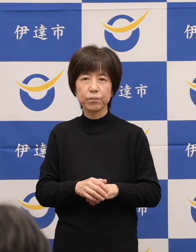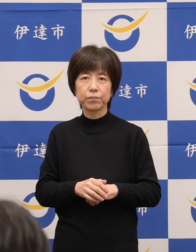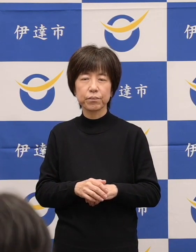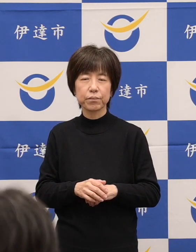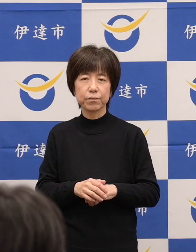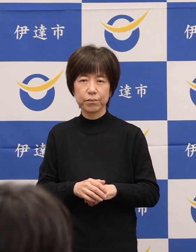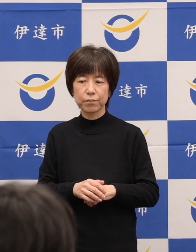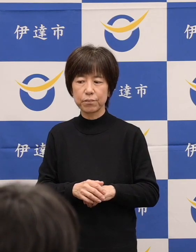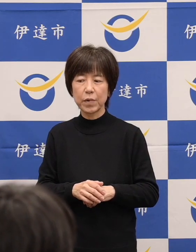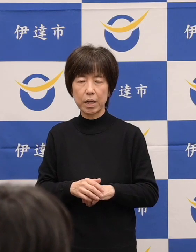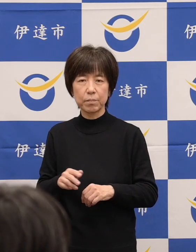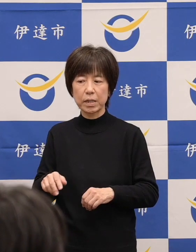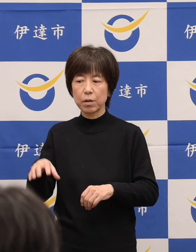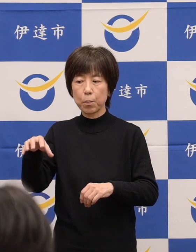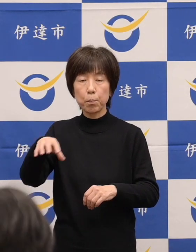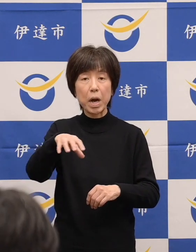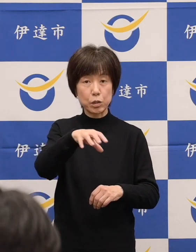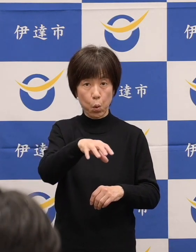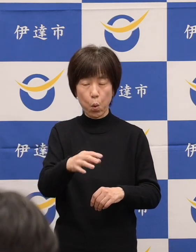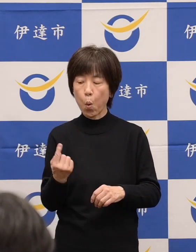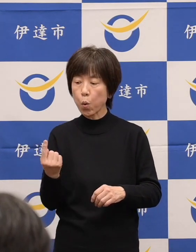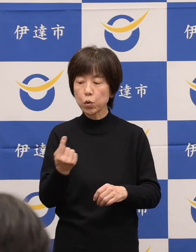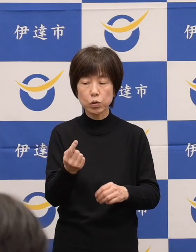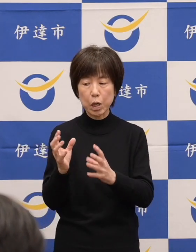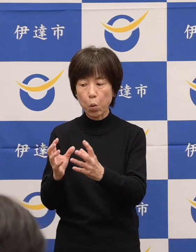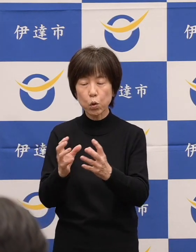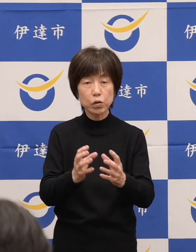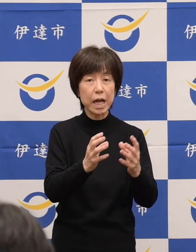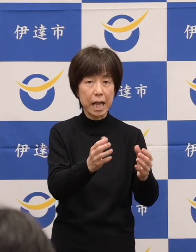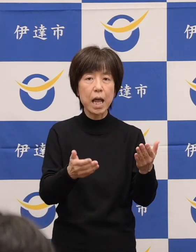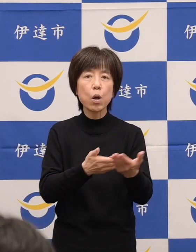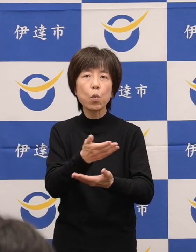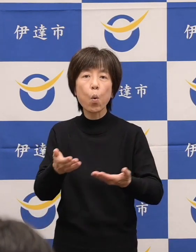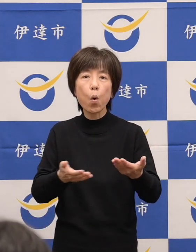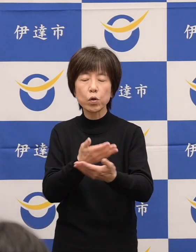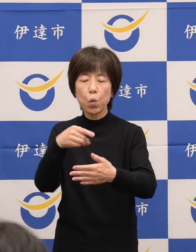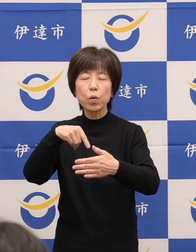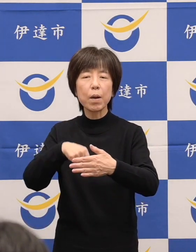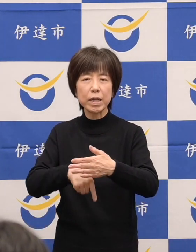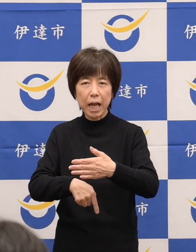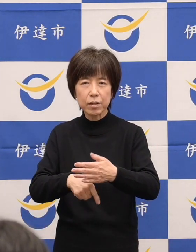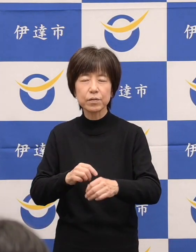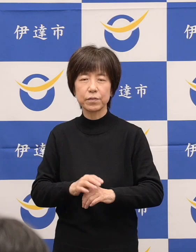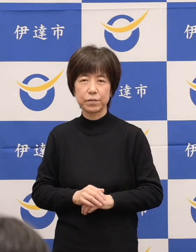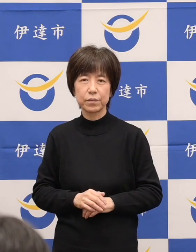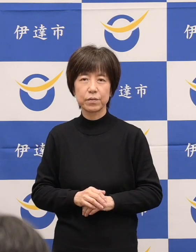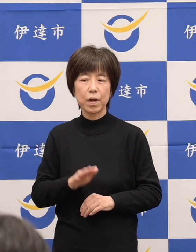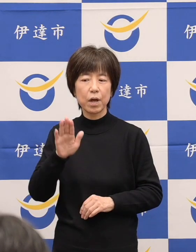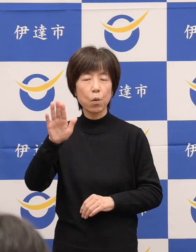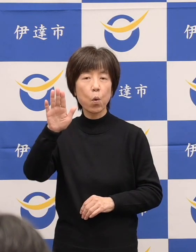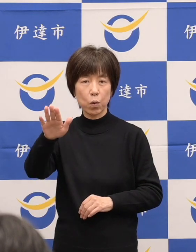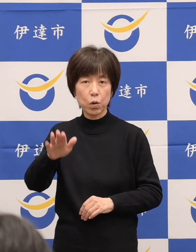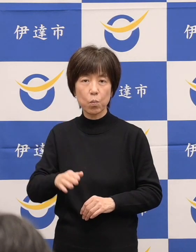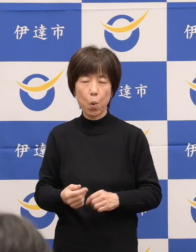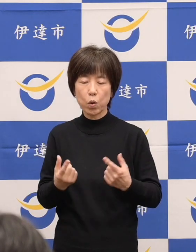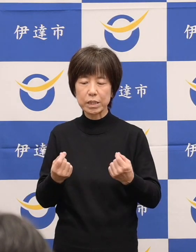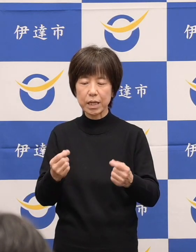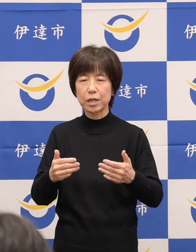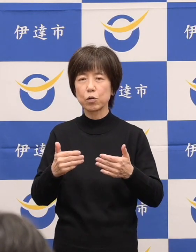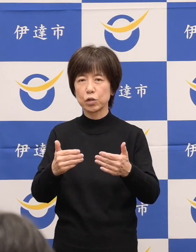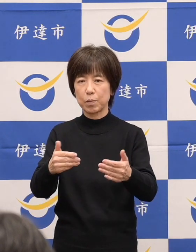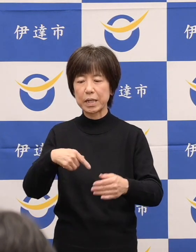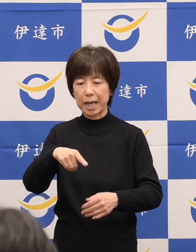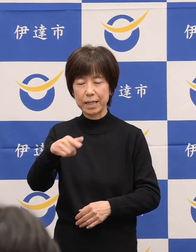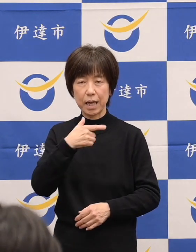両市町を訪れてそして交流を深めているということもありますので今後ともしっかり進めてまいりたいと思っております